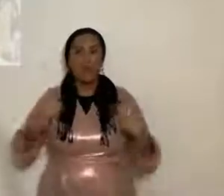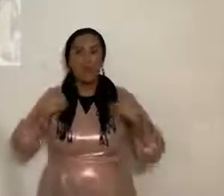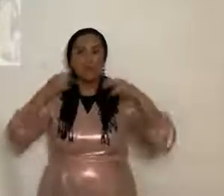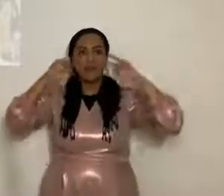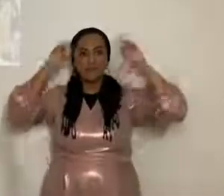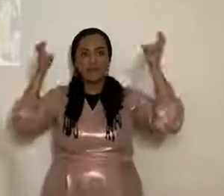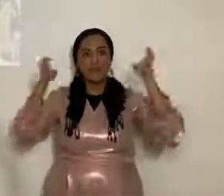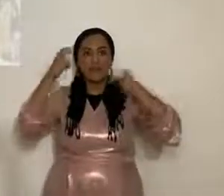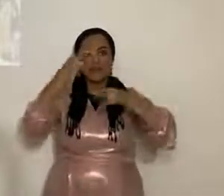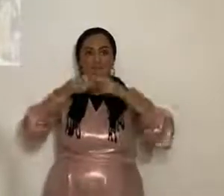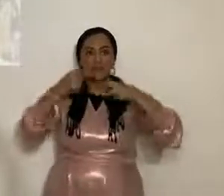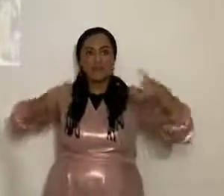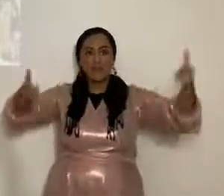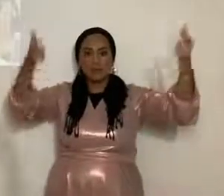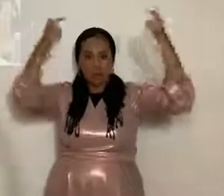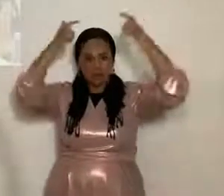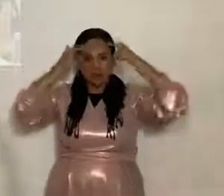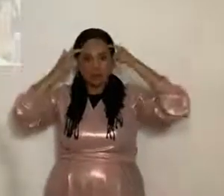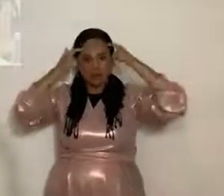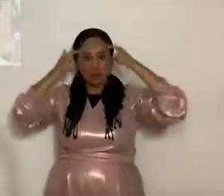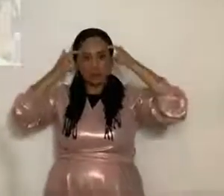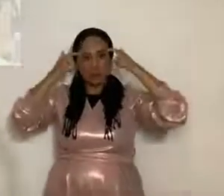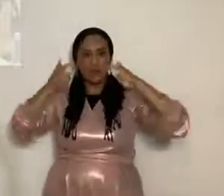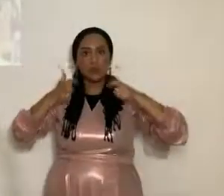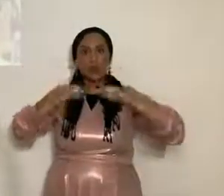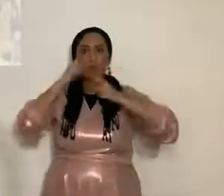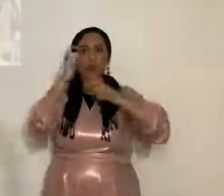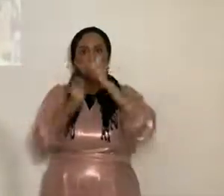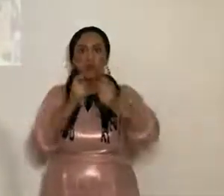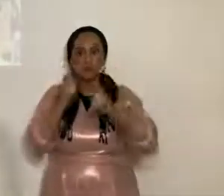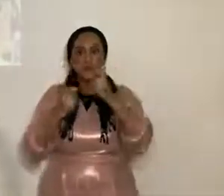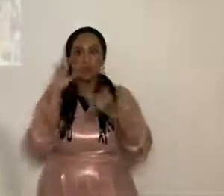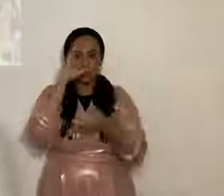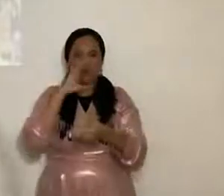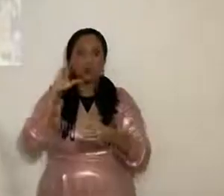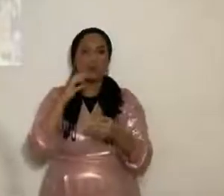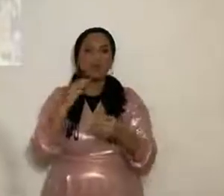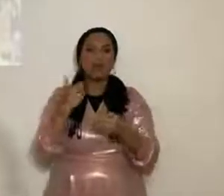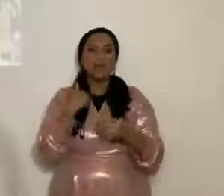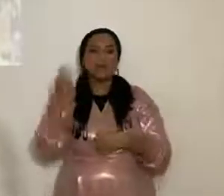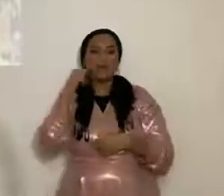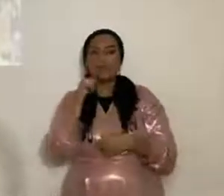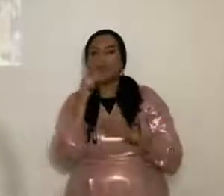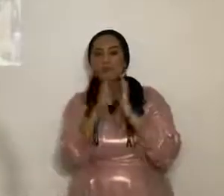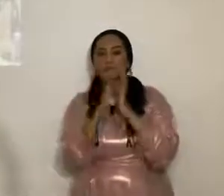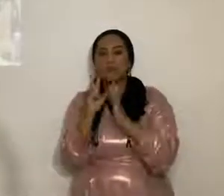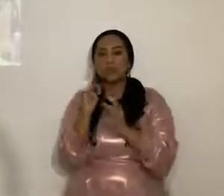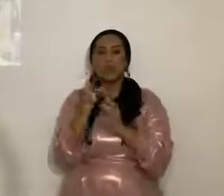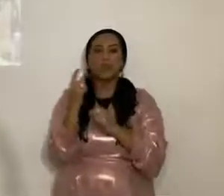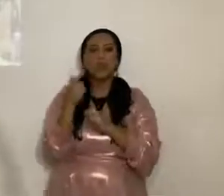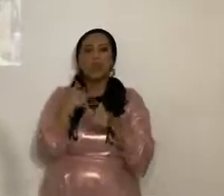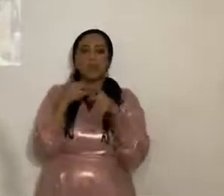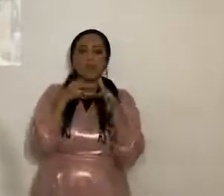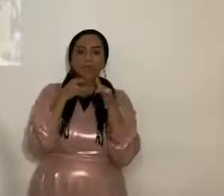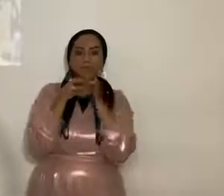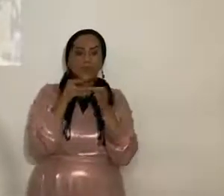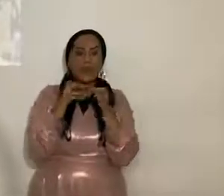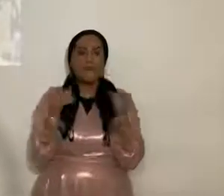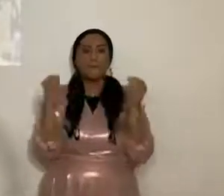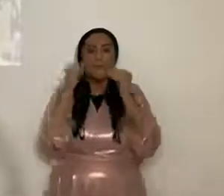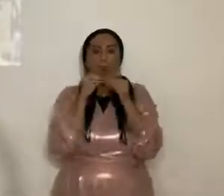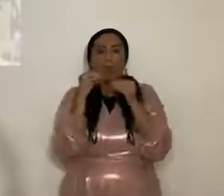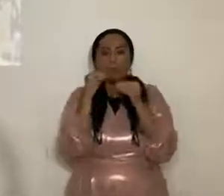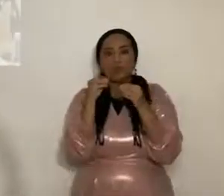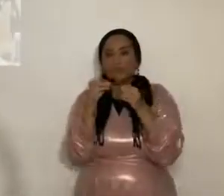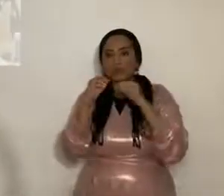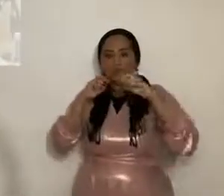llama Coronas y Galardones. Coronas y Galardones, búsquenlo. Es un audio, no es un video, pero ahí está explicado más a